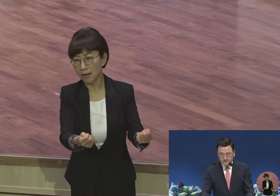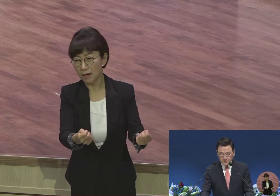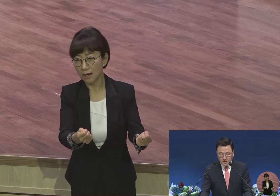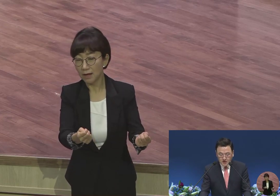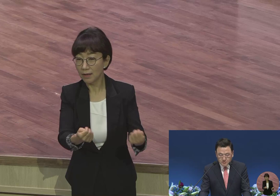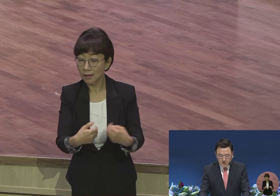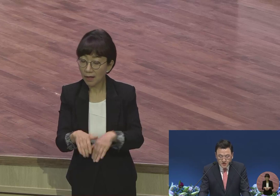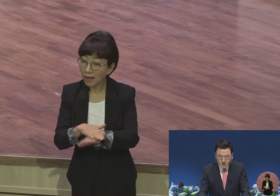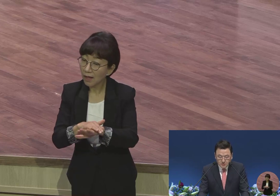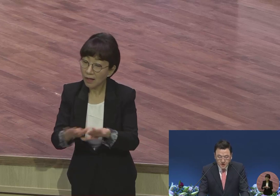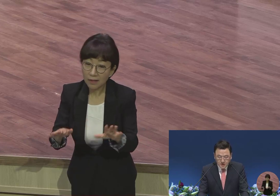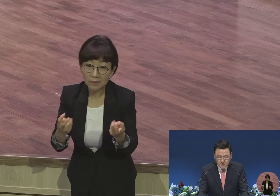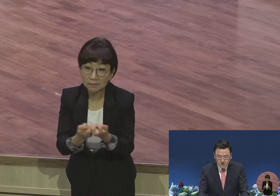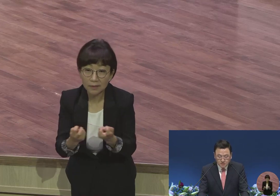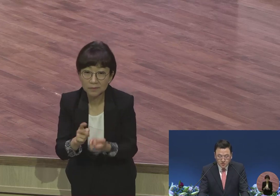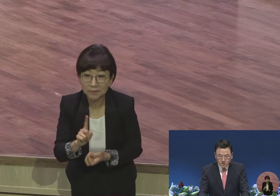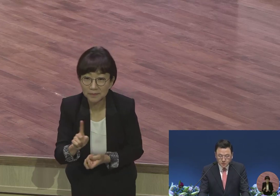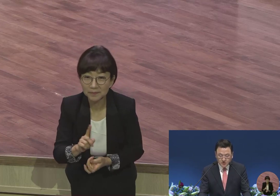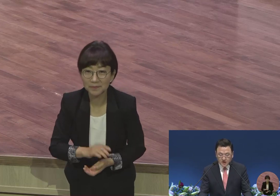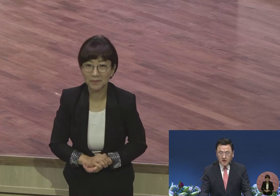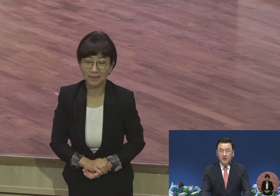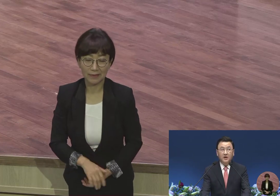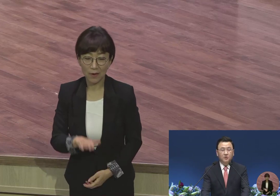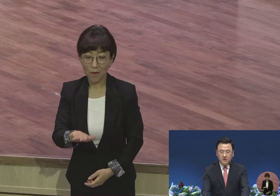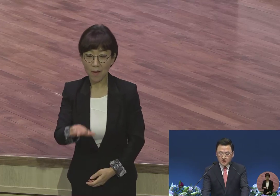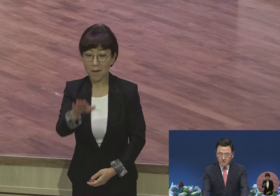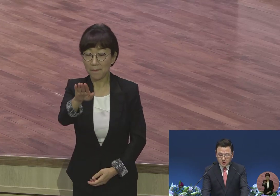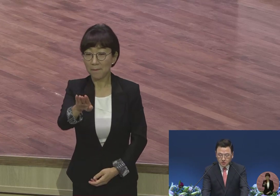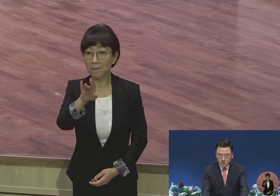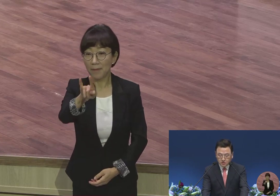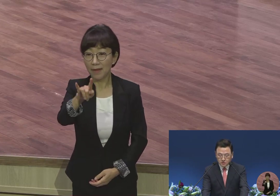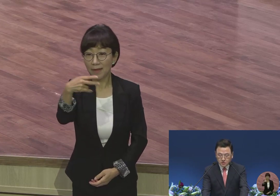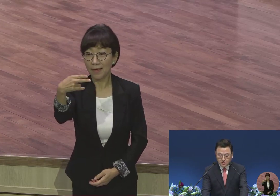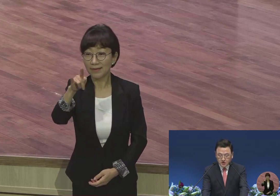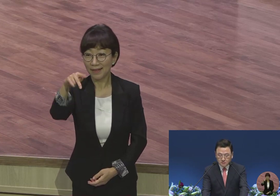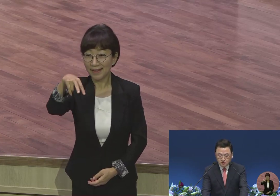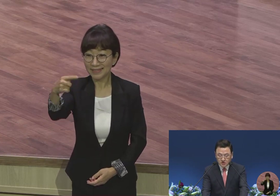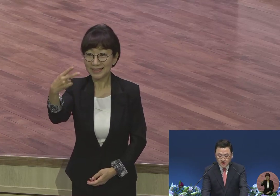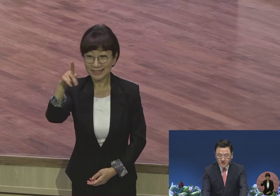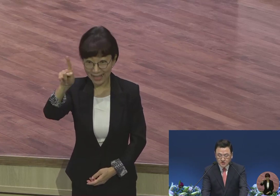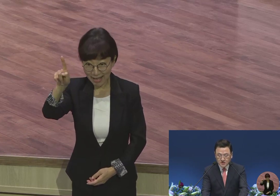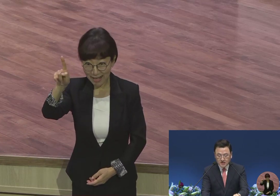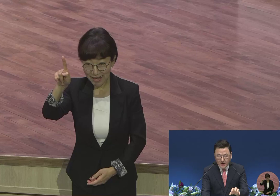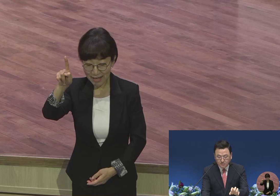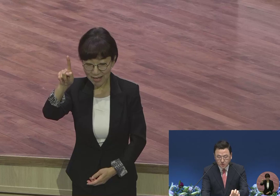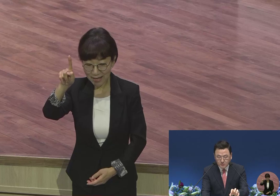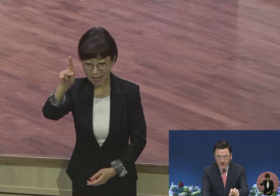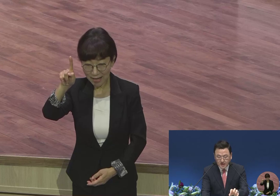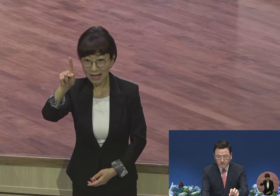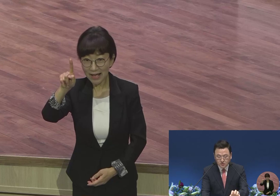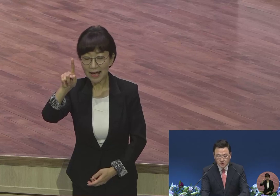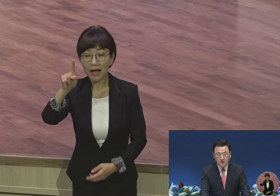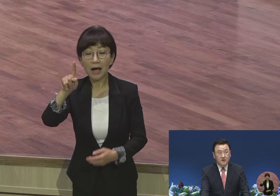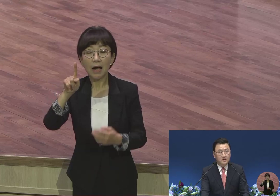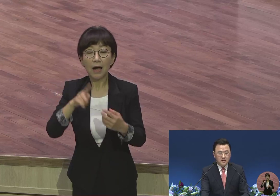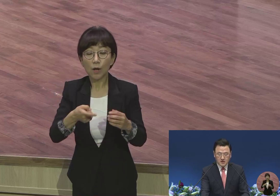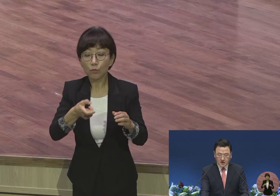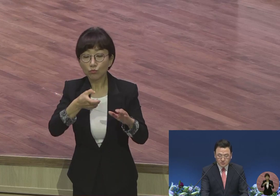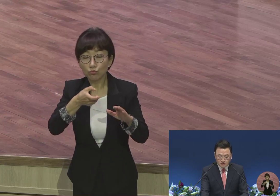있을까? 베데스다 연못 위에 예루살렘 성전으로 들어가는 문이 하나 있습니다. 양문입니다.